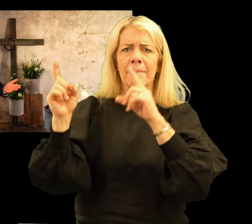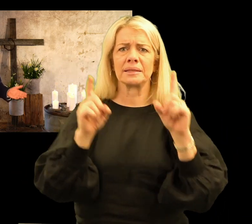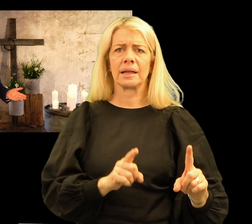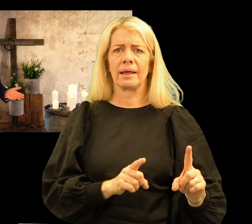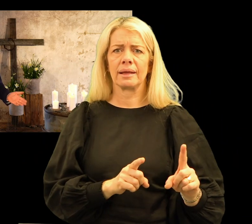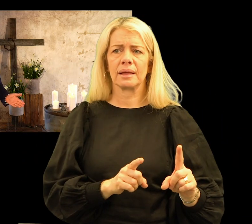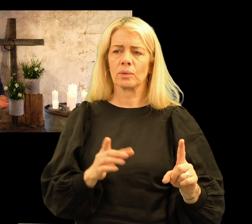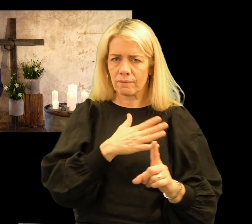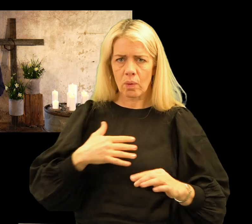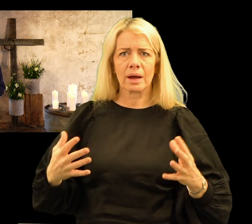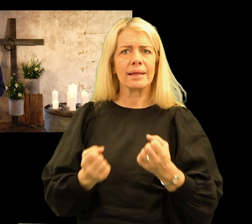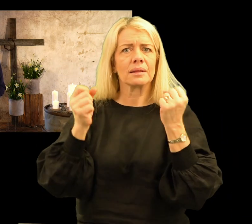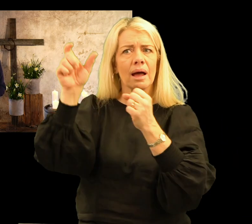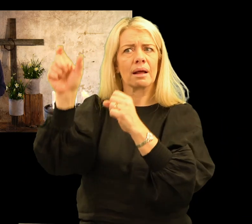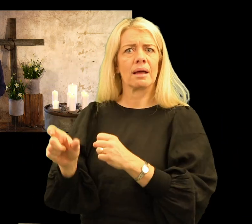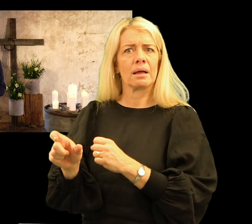mänsklighetens herre och räddare.